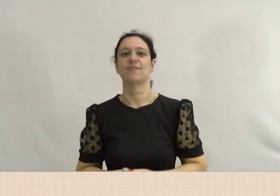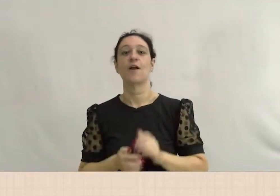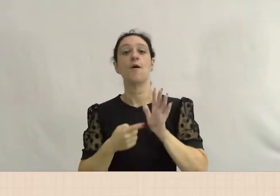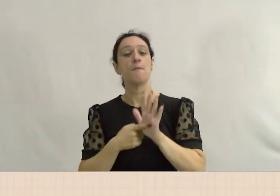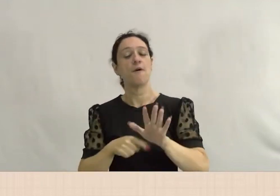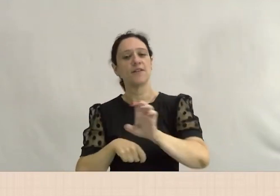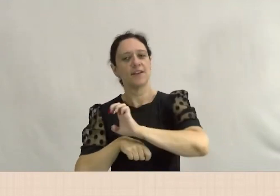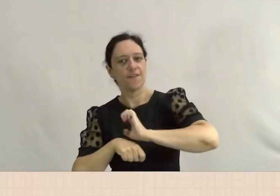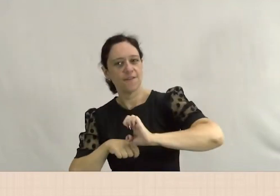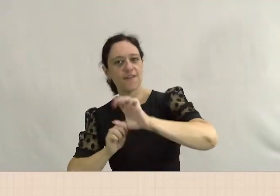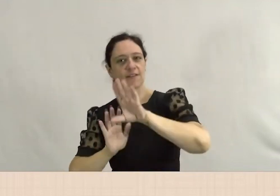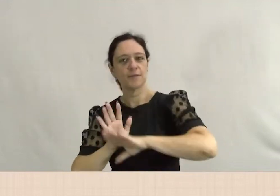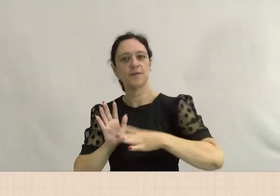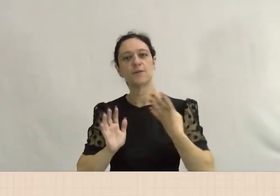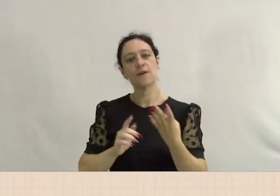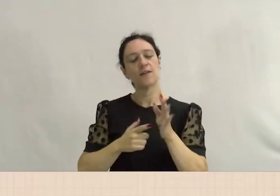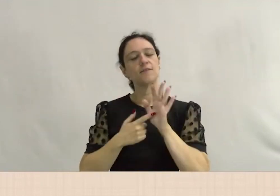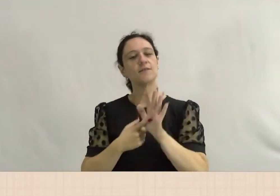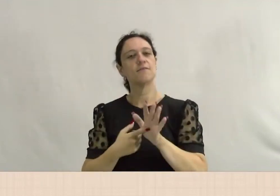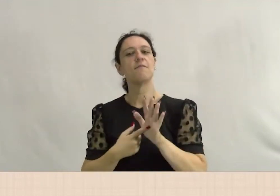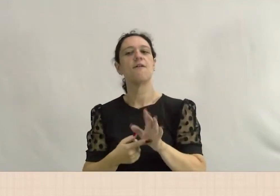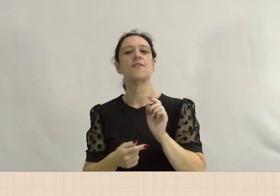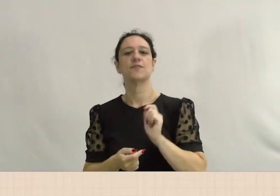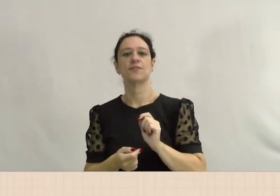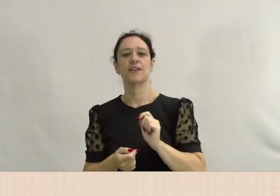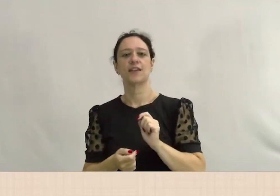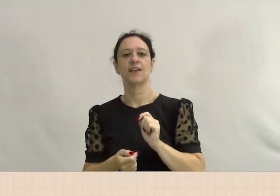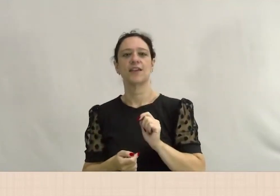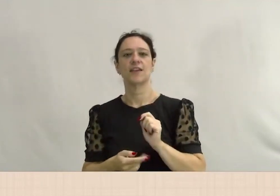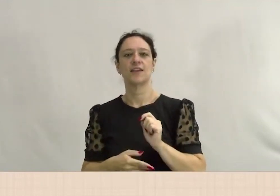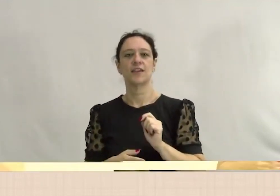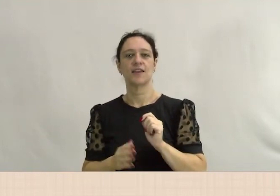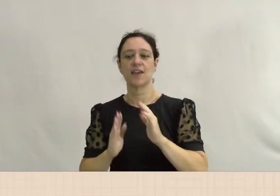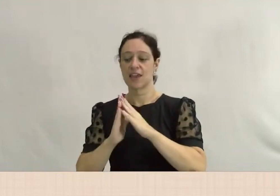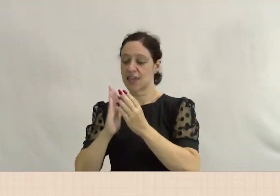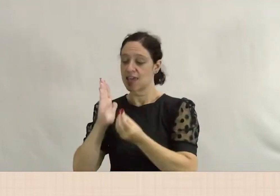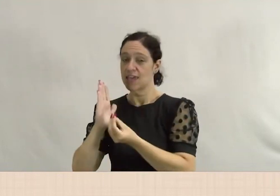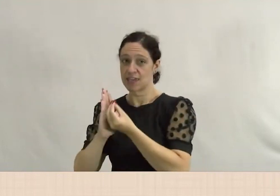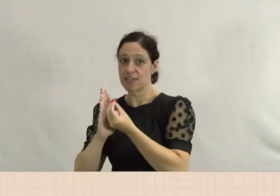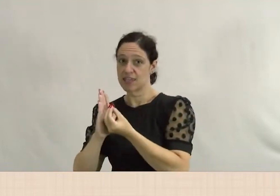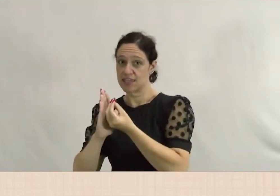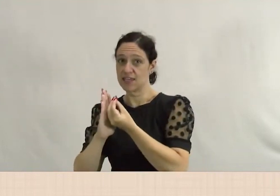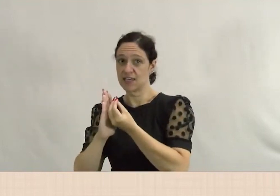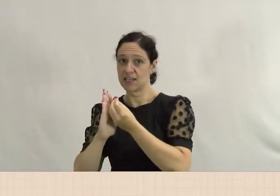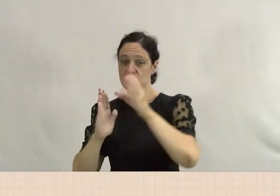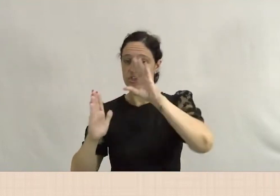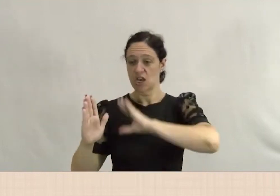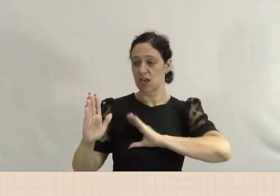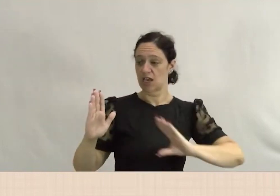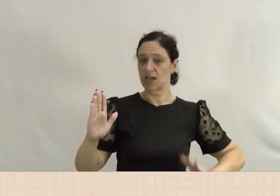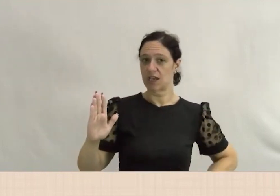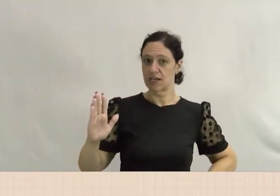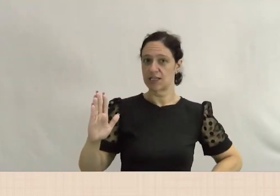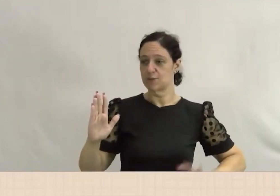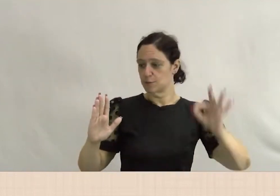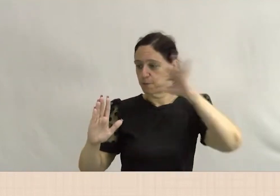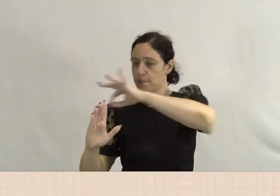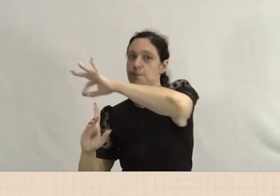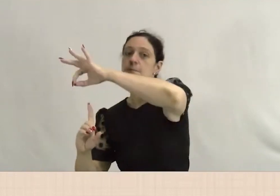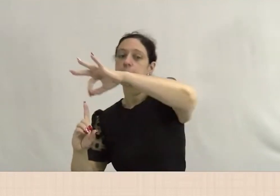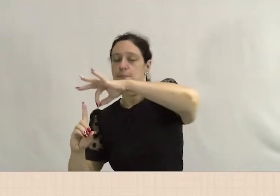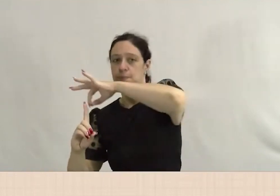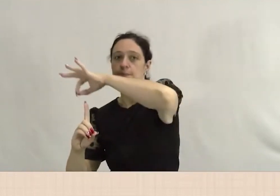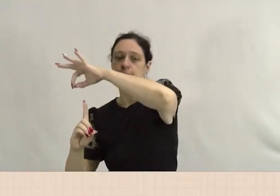que Cristo deseja santificar a sua igreja mediante a purificação da